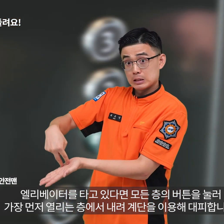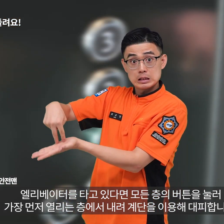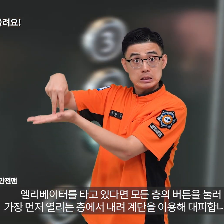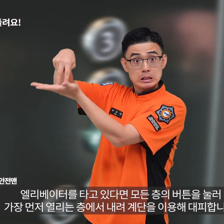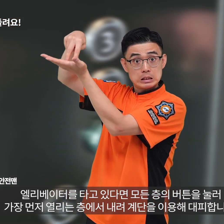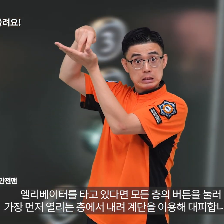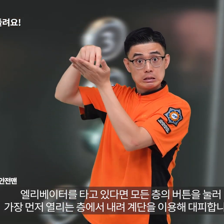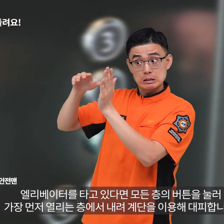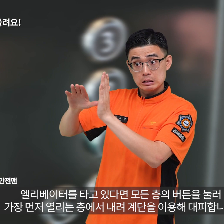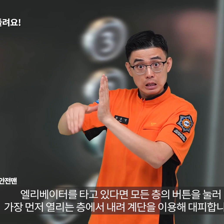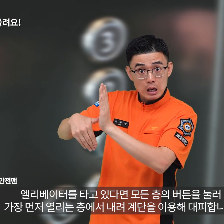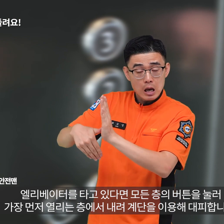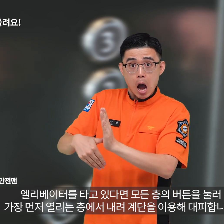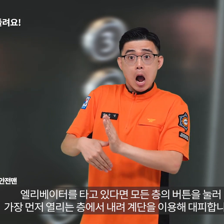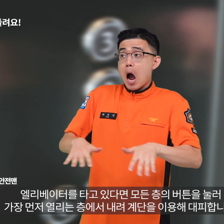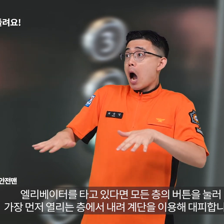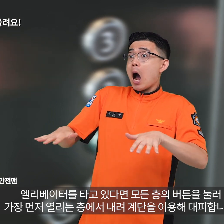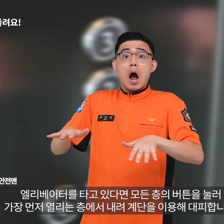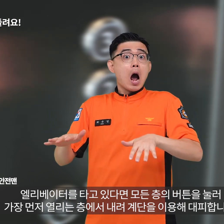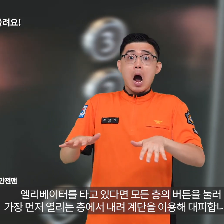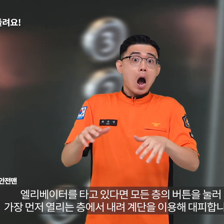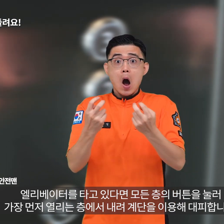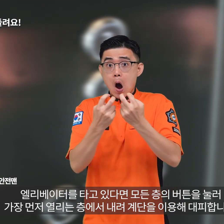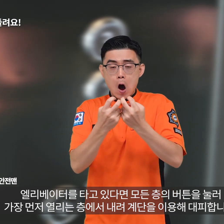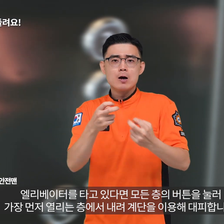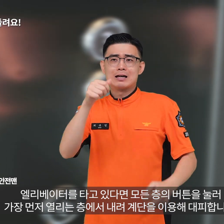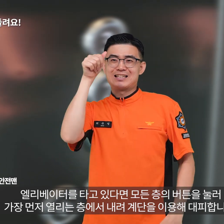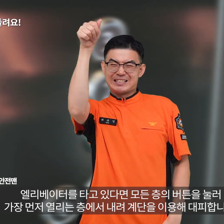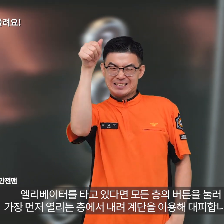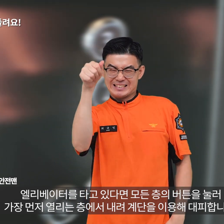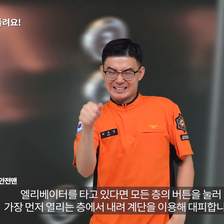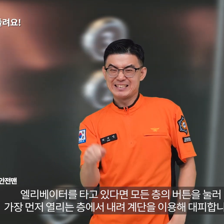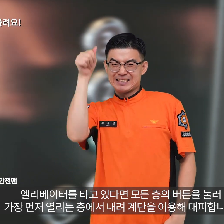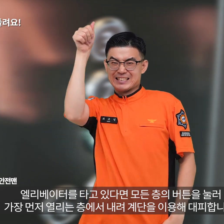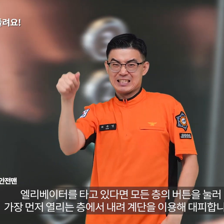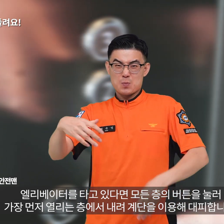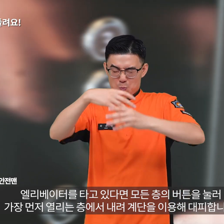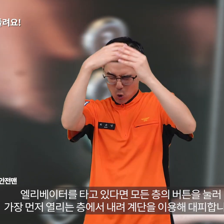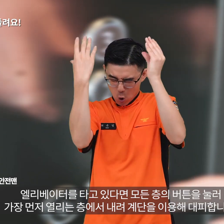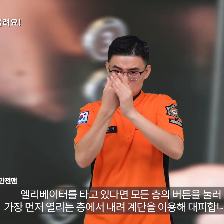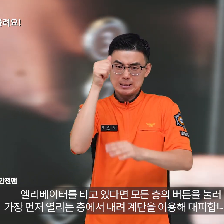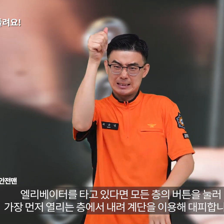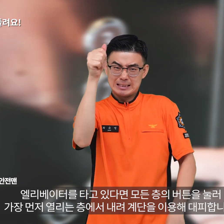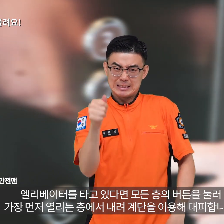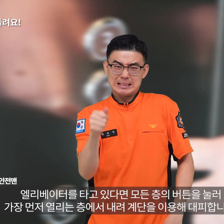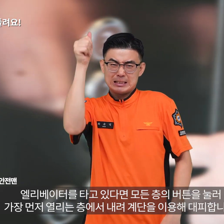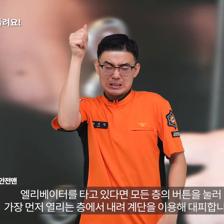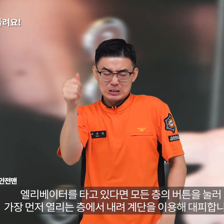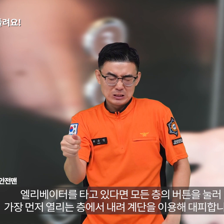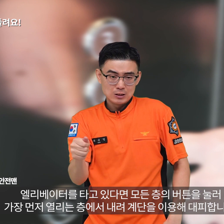엘리베이터를 타고 있다면 모든 층의 버튼을 눌러 가장 먼저 열리는 층에서 내려 계단을 이용해